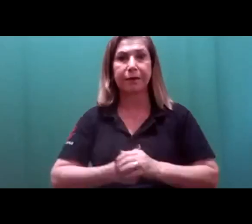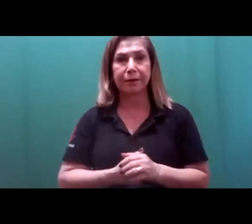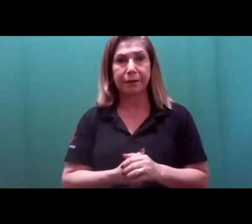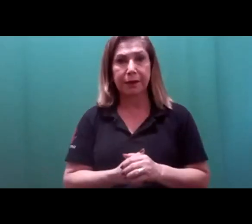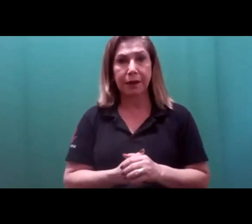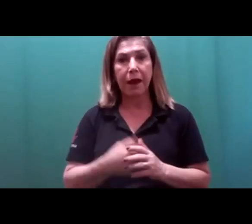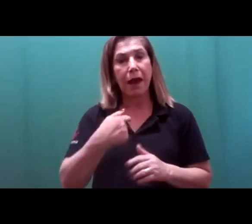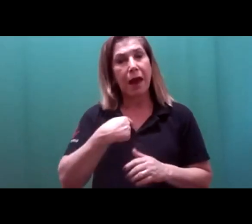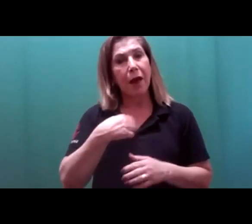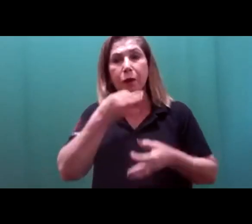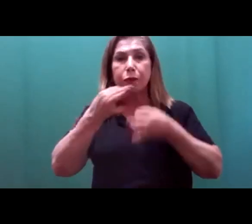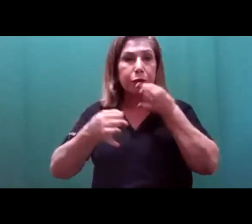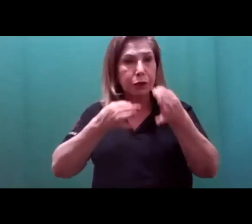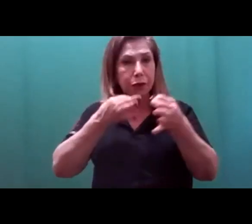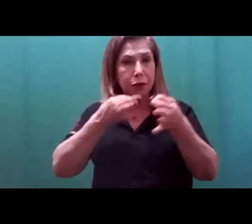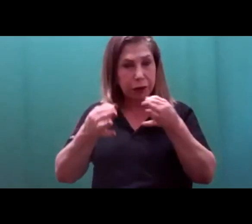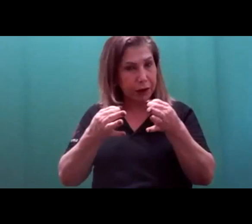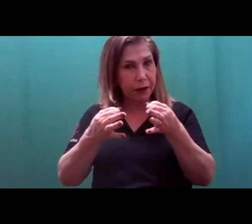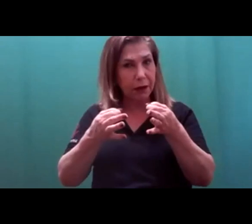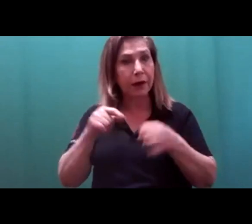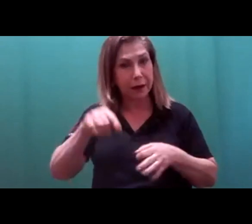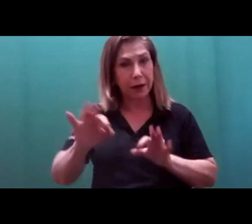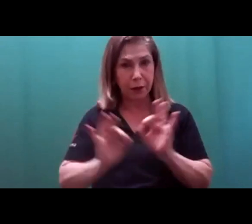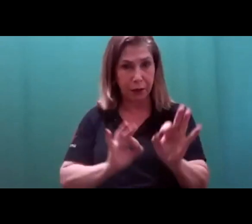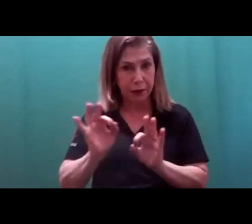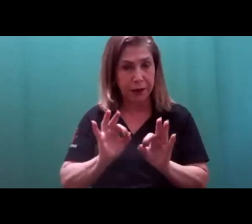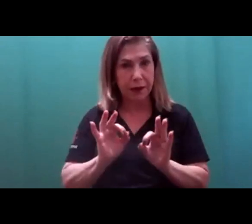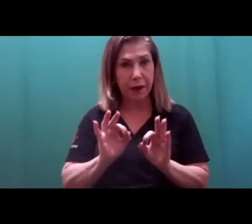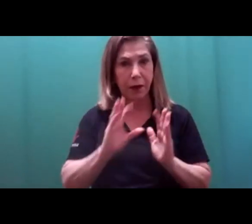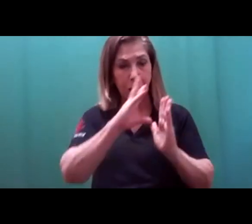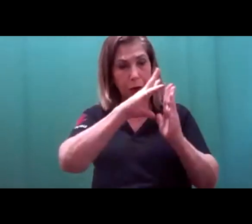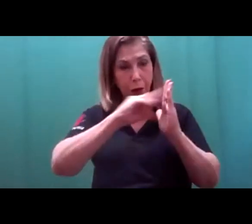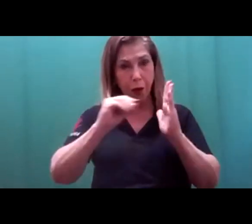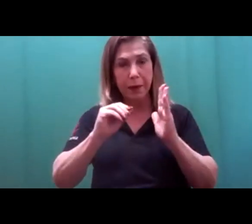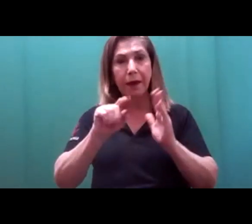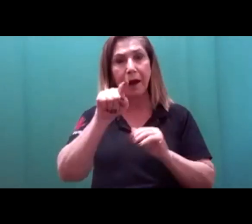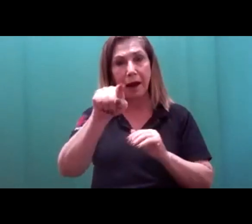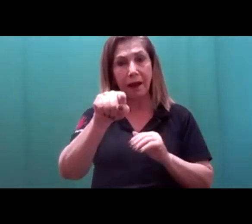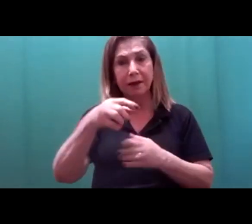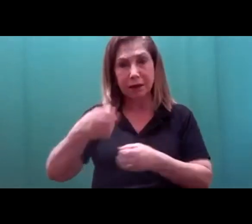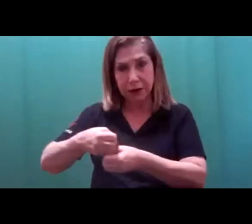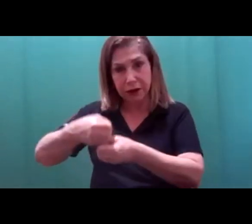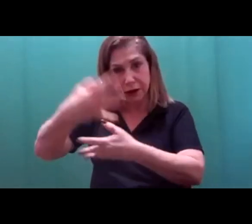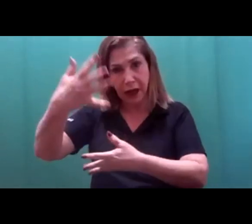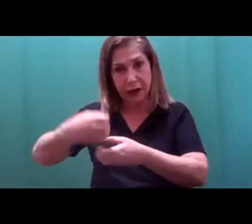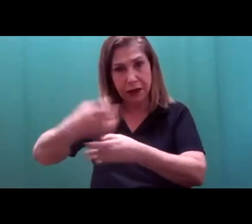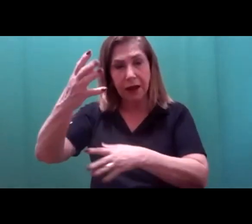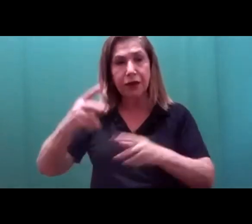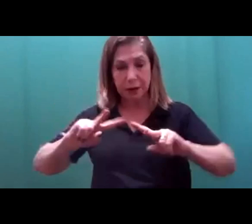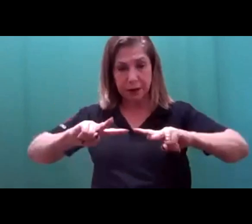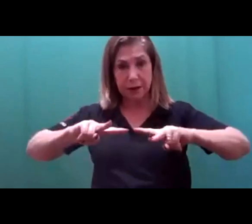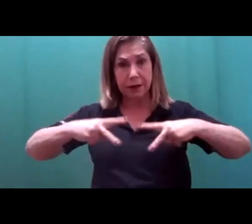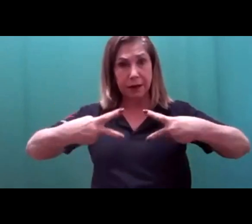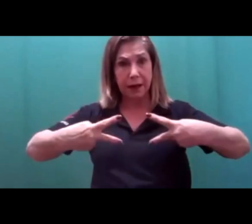Fiz uma sugestão aqui para a organização para copiar no chat do YouTube o link